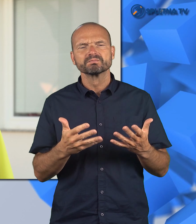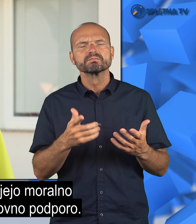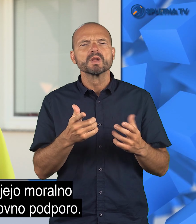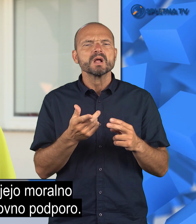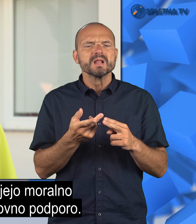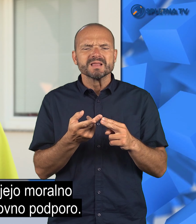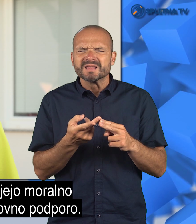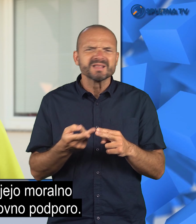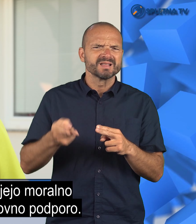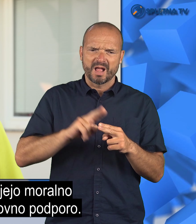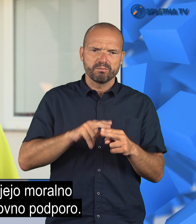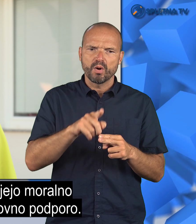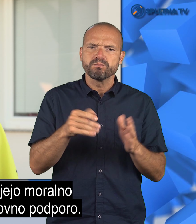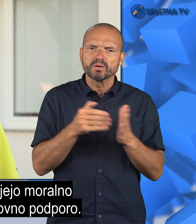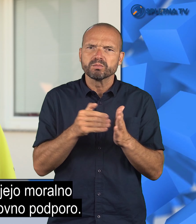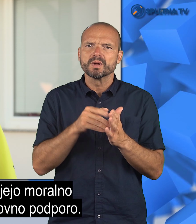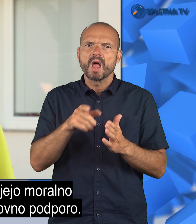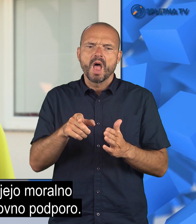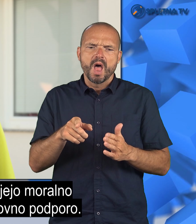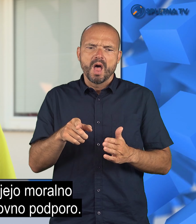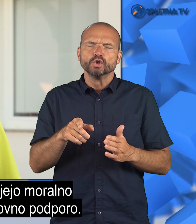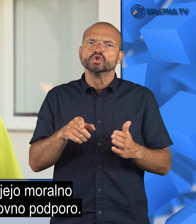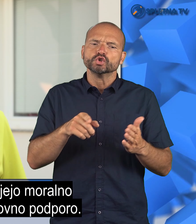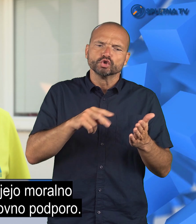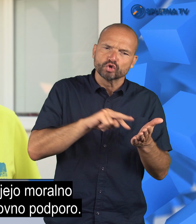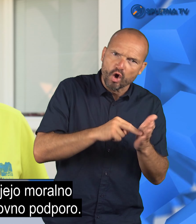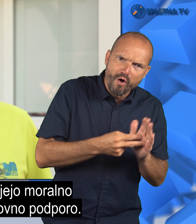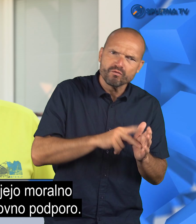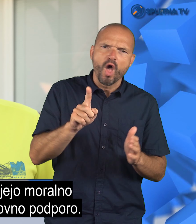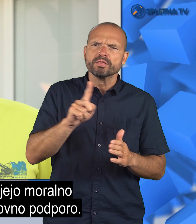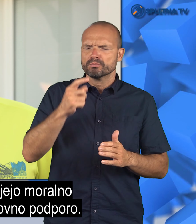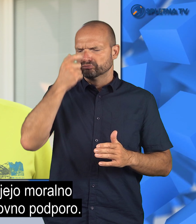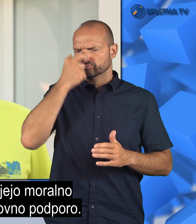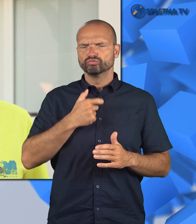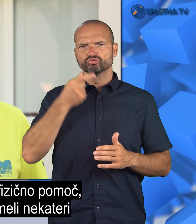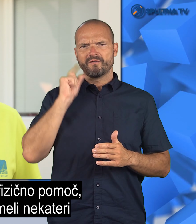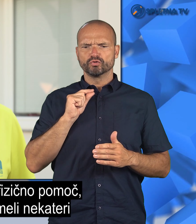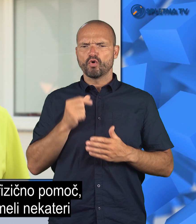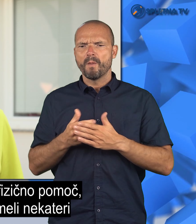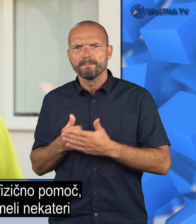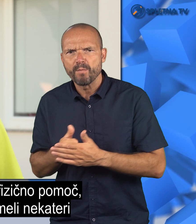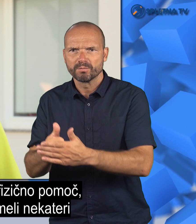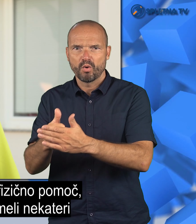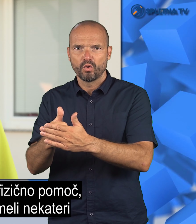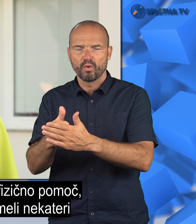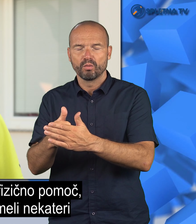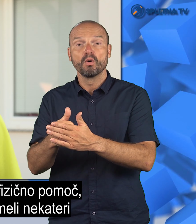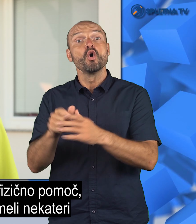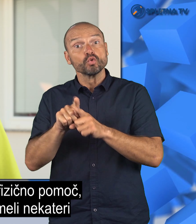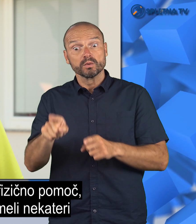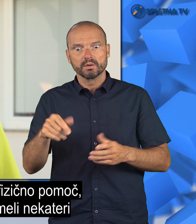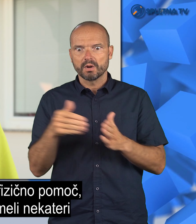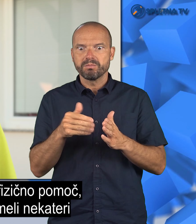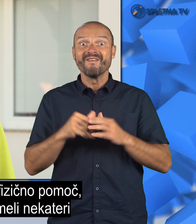Ko najbolj potrebujejo tisto moralno podporo pa strokovno podporo. Naslednjo potrebujejo tudi fizično